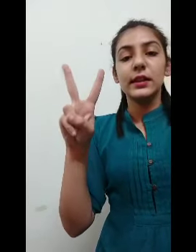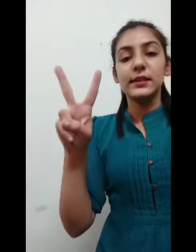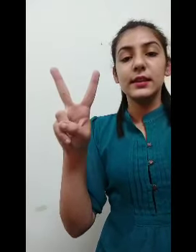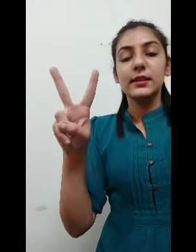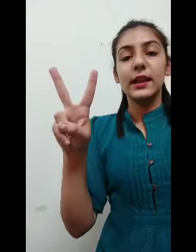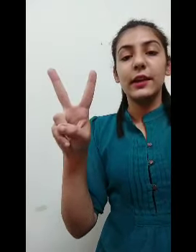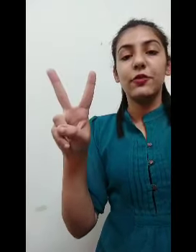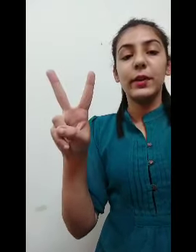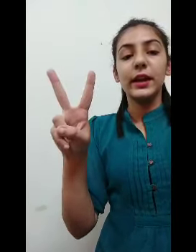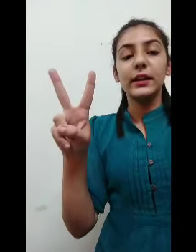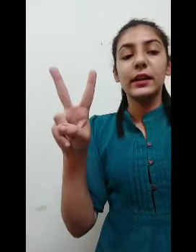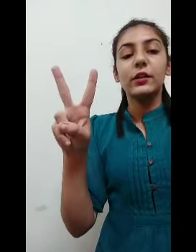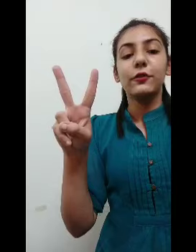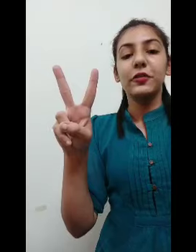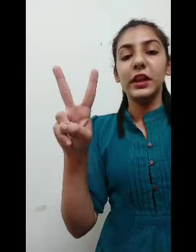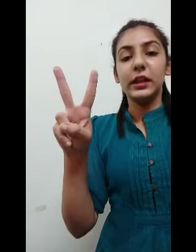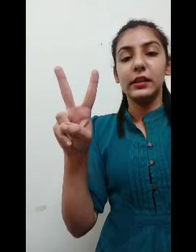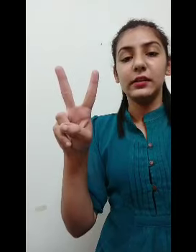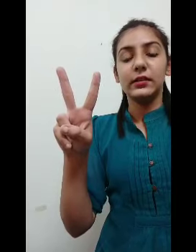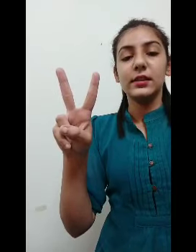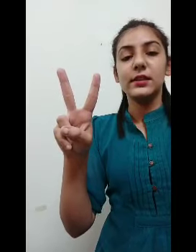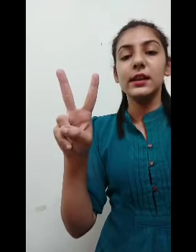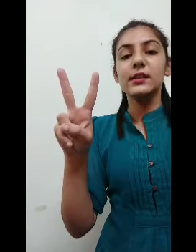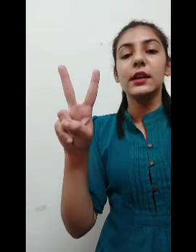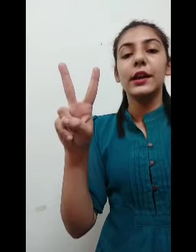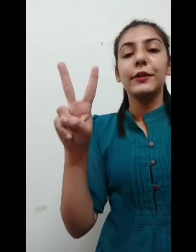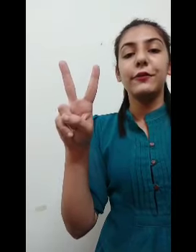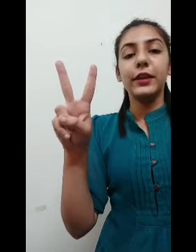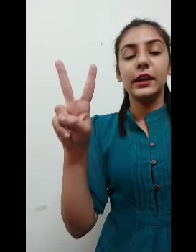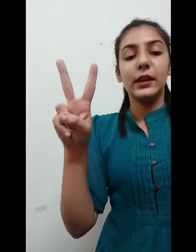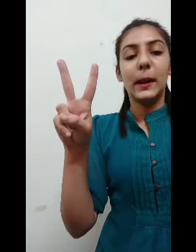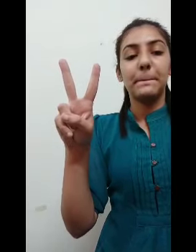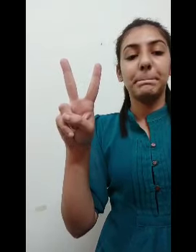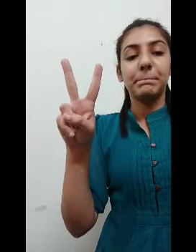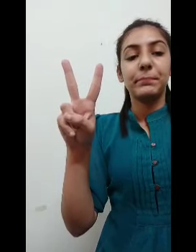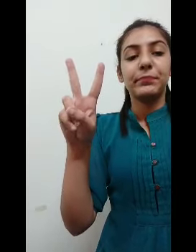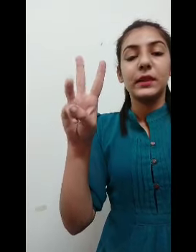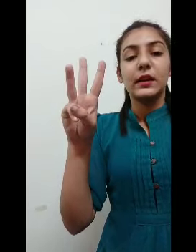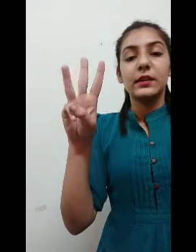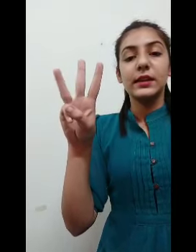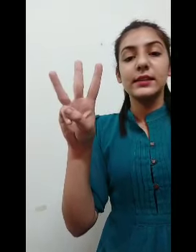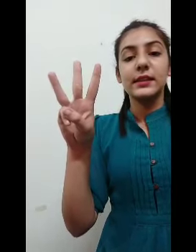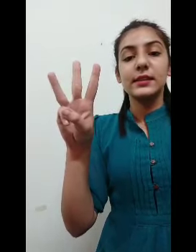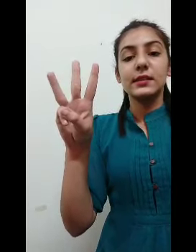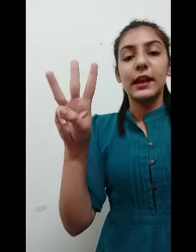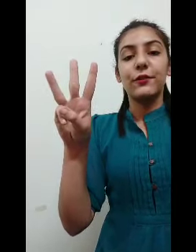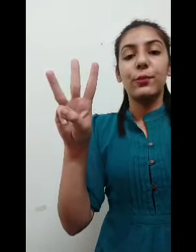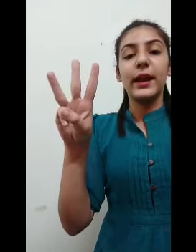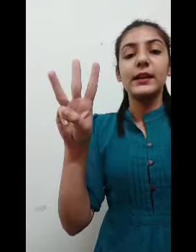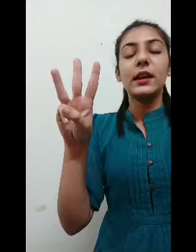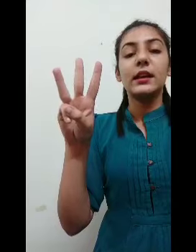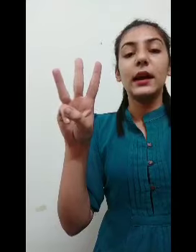दिस इज अल्फाबेट वी, दिस इज वी, दिस इज अल्फाबेट